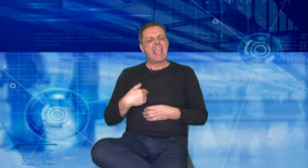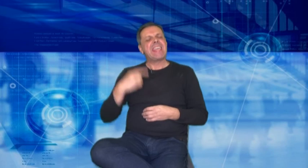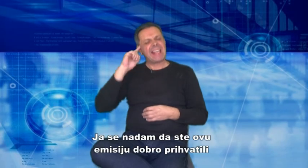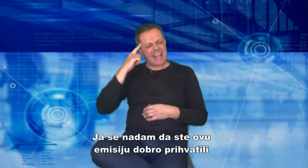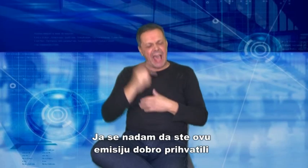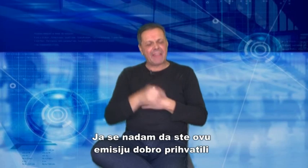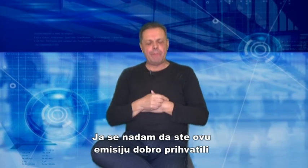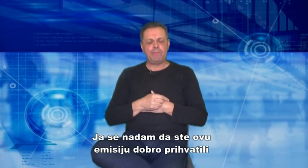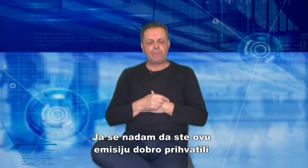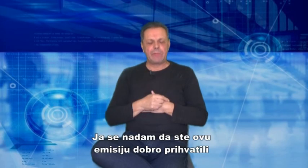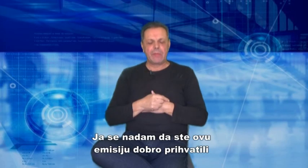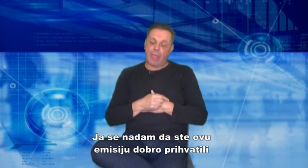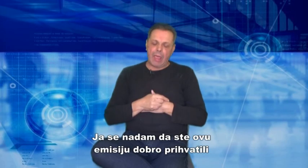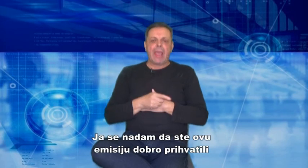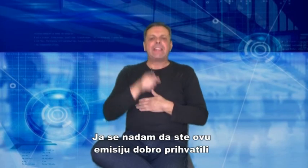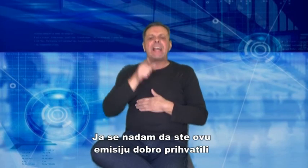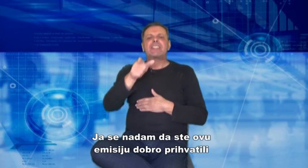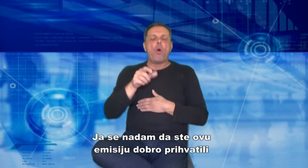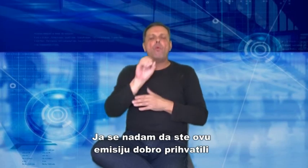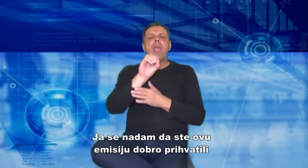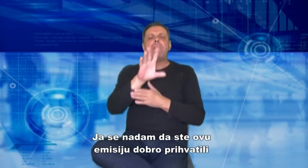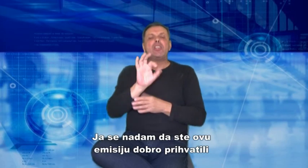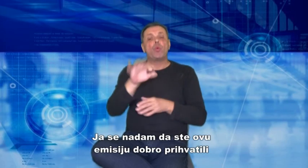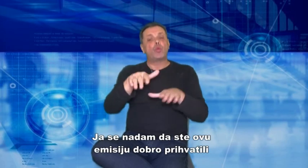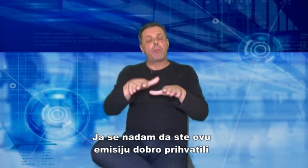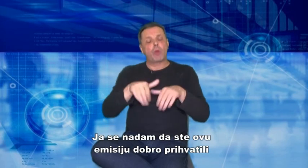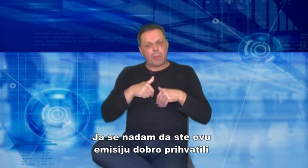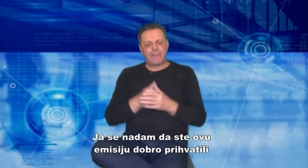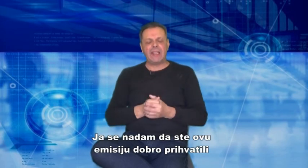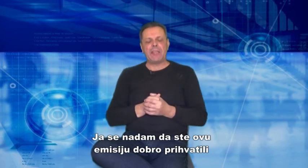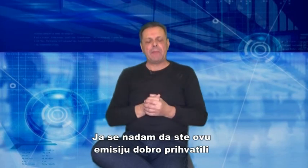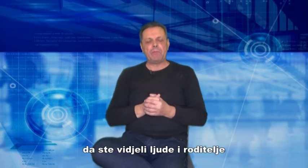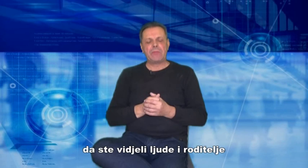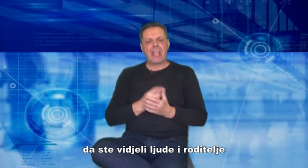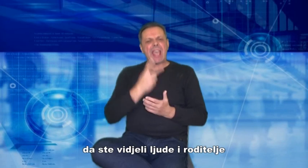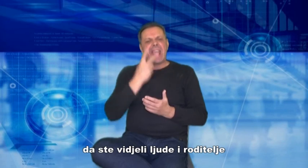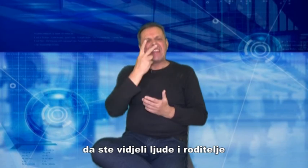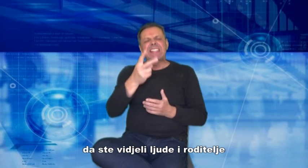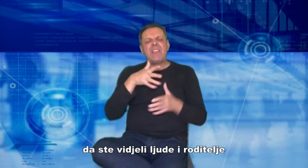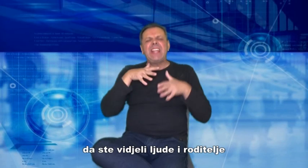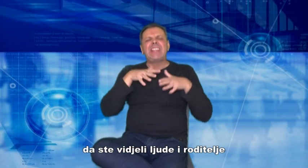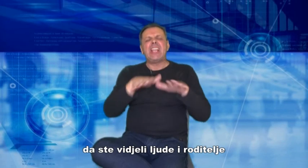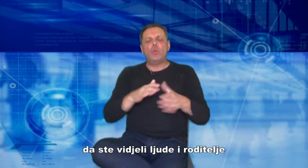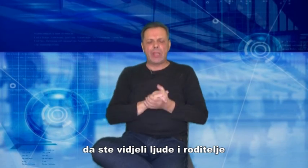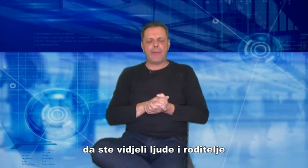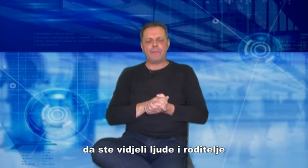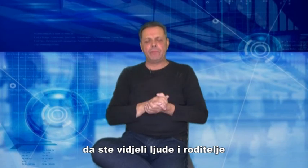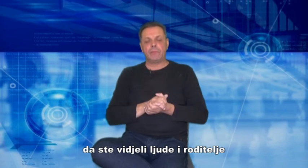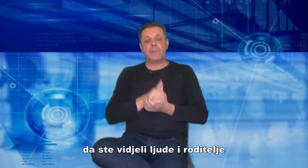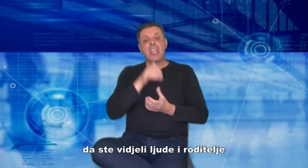Ja se nadam da ste ovu emisiju dobro prihvatili, da ste vidjeli ljude